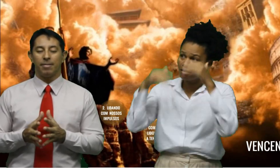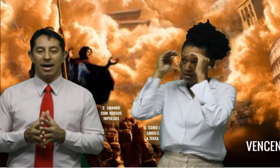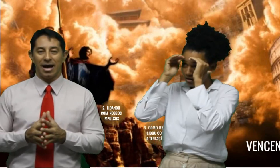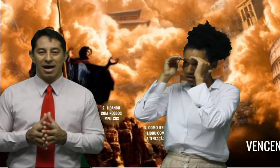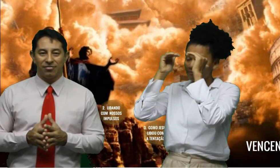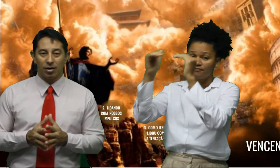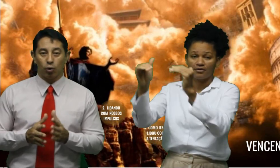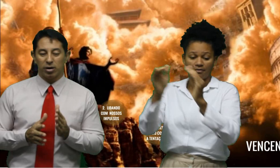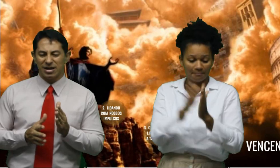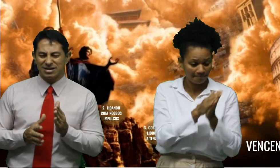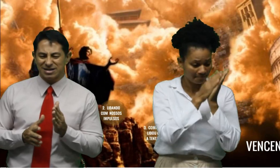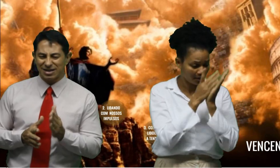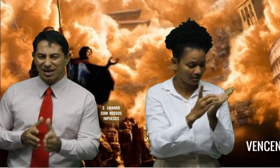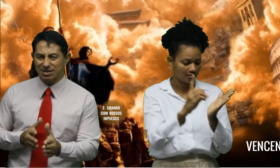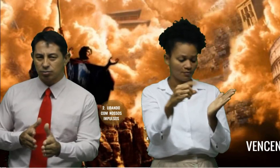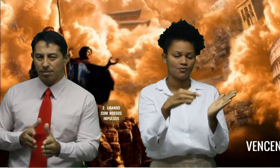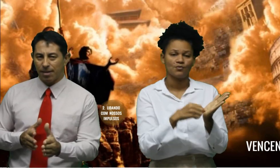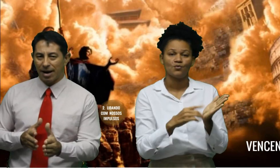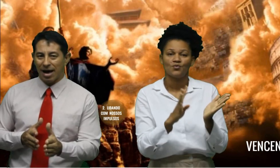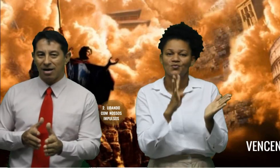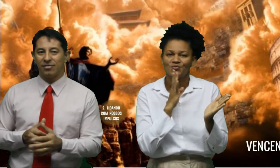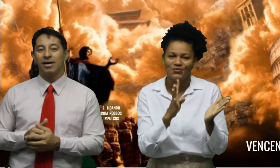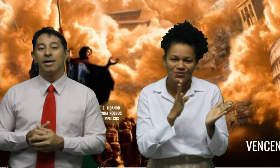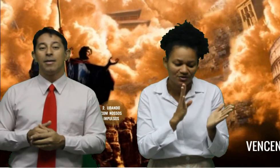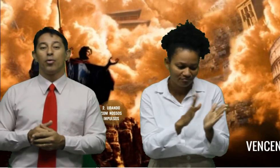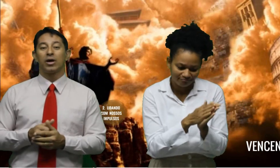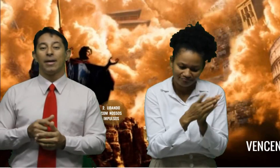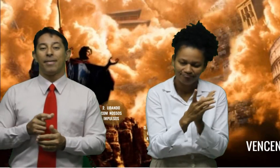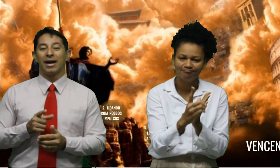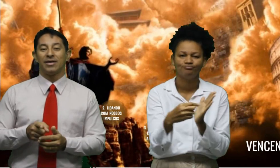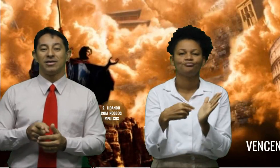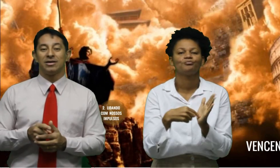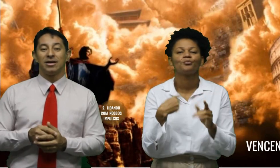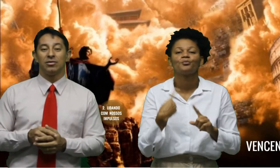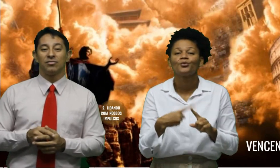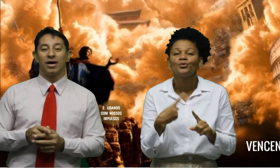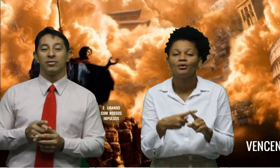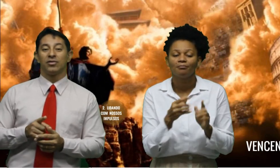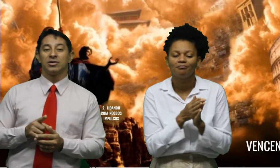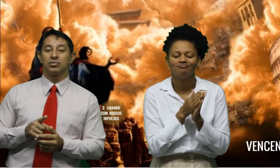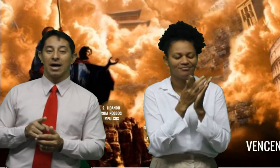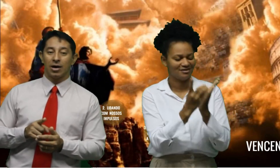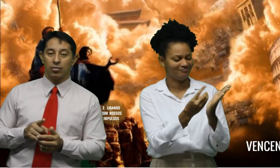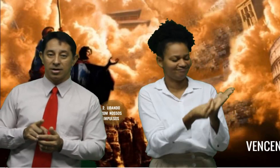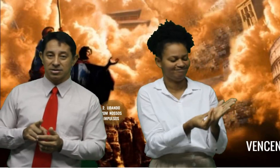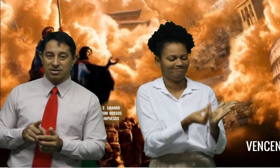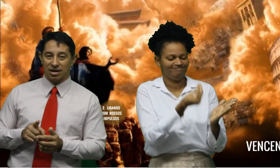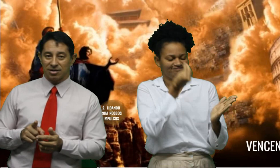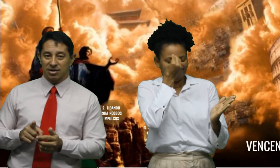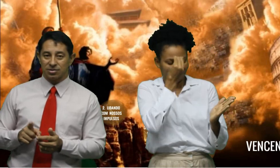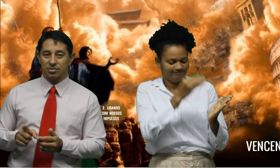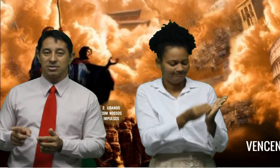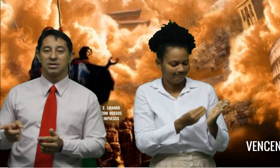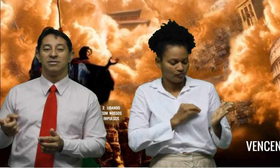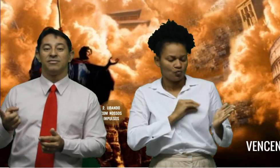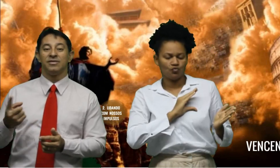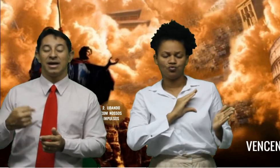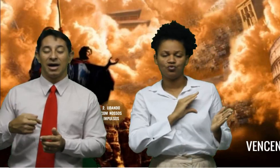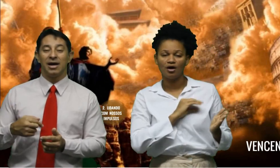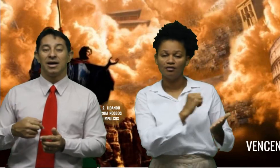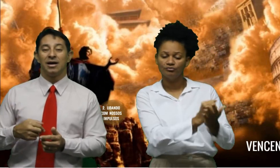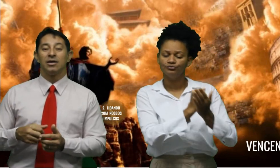na sua palavra, conhecer a sua palavra, porque a palavra de Deus vai nos ajudar com as tentações